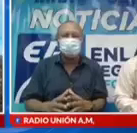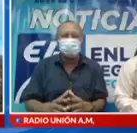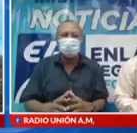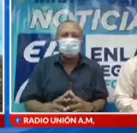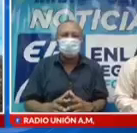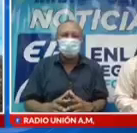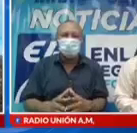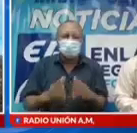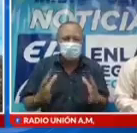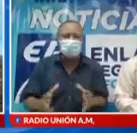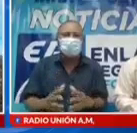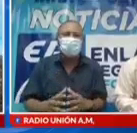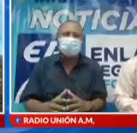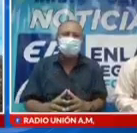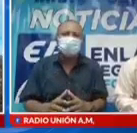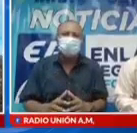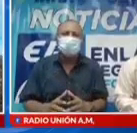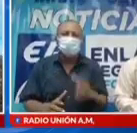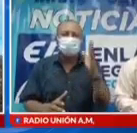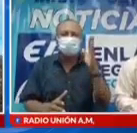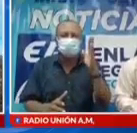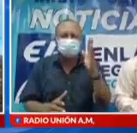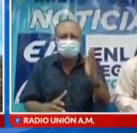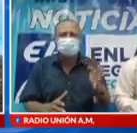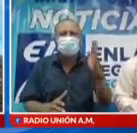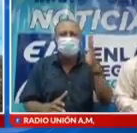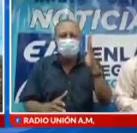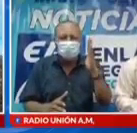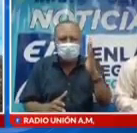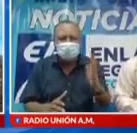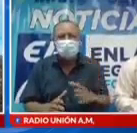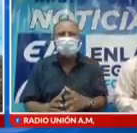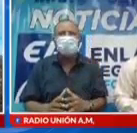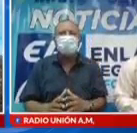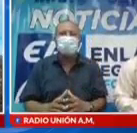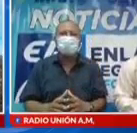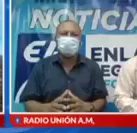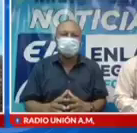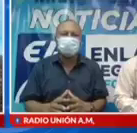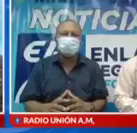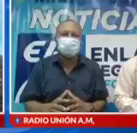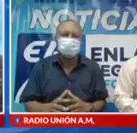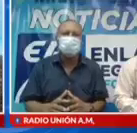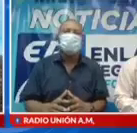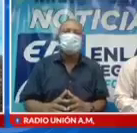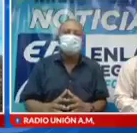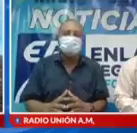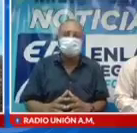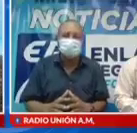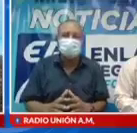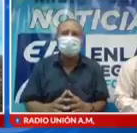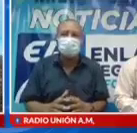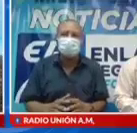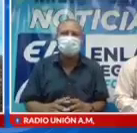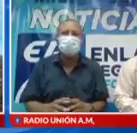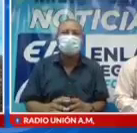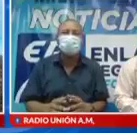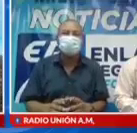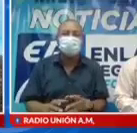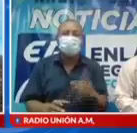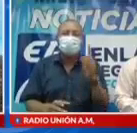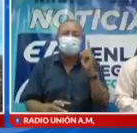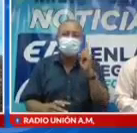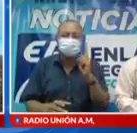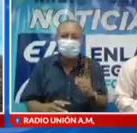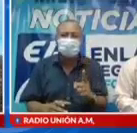estamos invitando al pueblo de Esmeraldas para que nos concentremos allí en el parque infantil y desde allí podamos salir